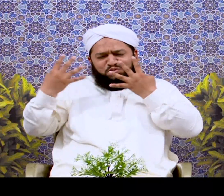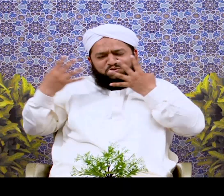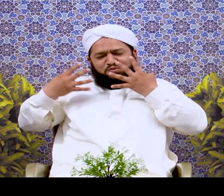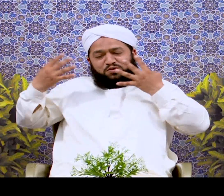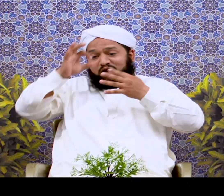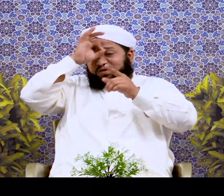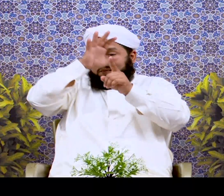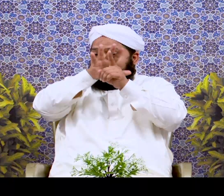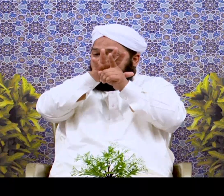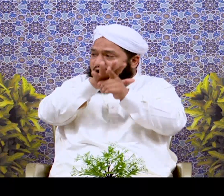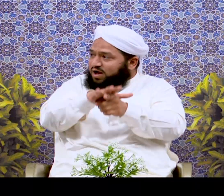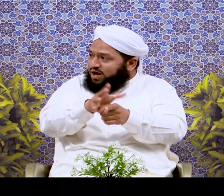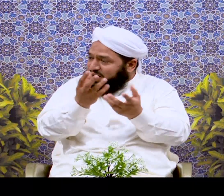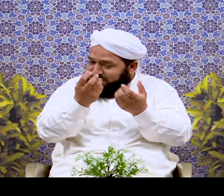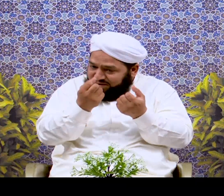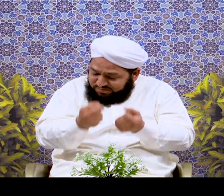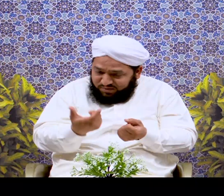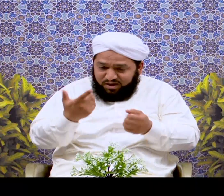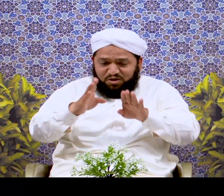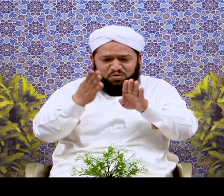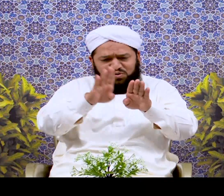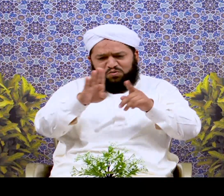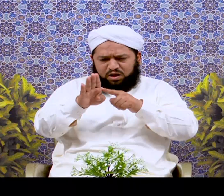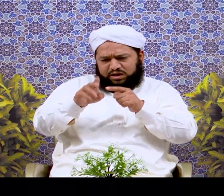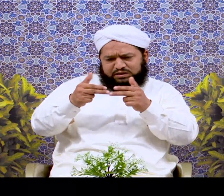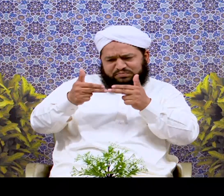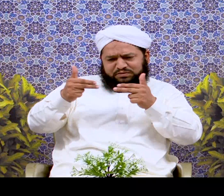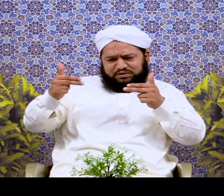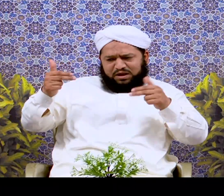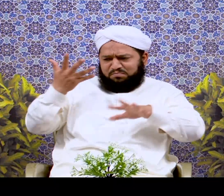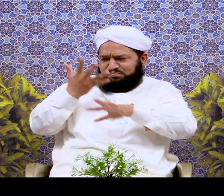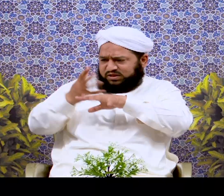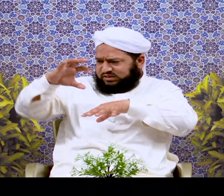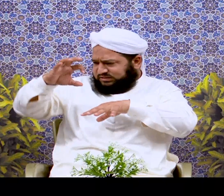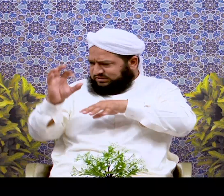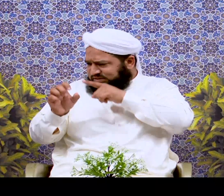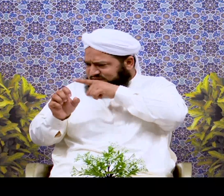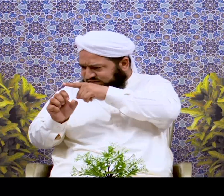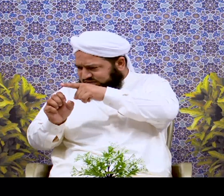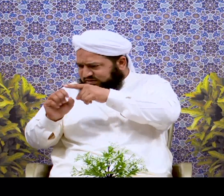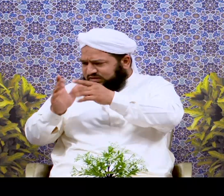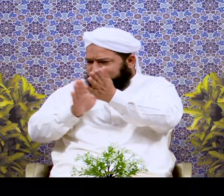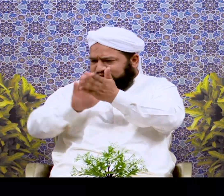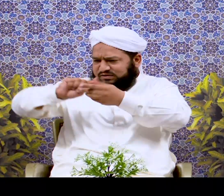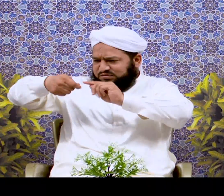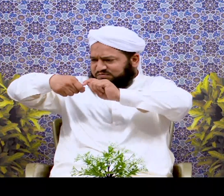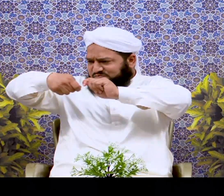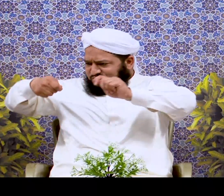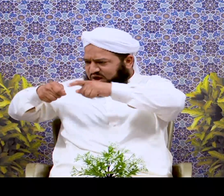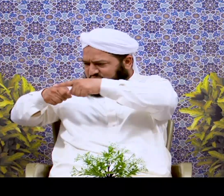کی امامت کروائیں گے۔ دروازے کا حیرت انگیز معاملہ، پتھر میں سوراخ اور وہاں رسی کے نشانات دیکھ کر